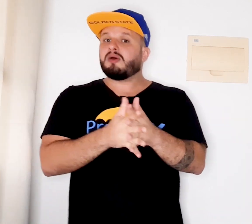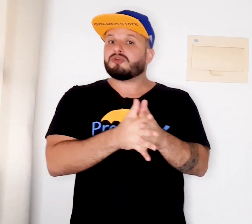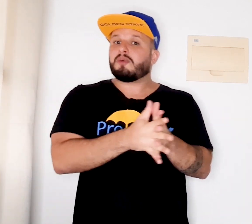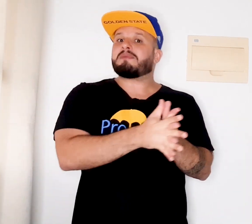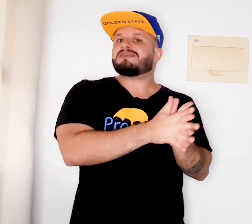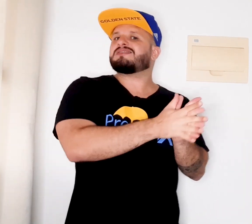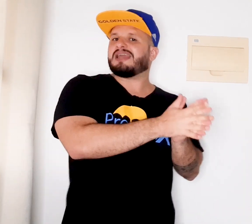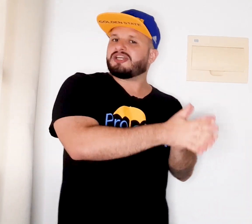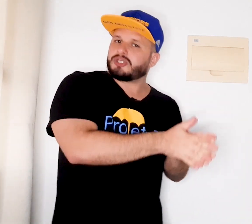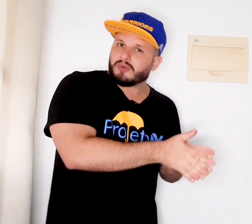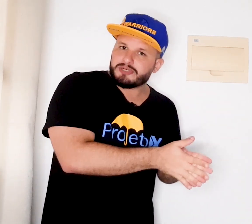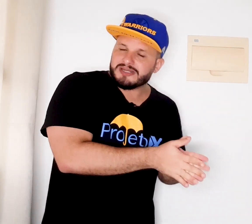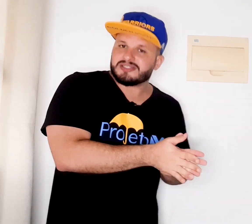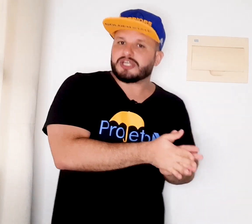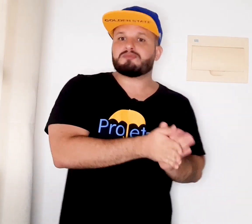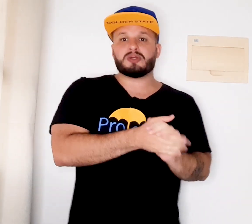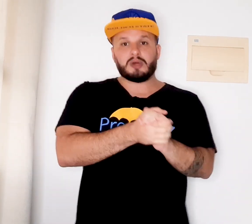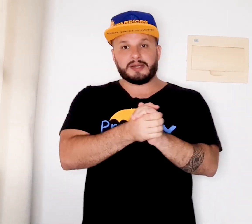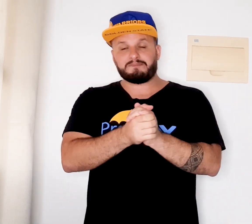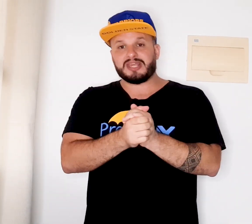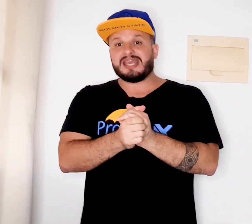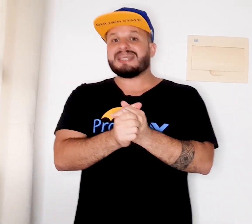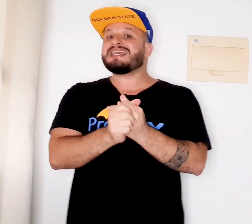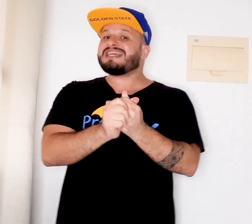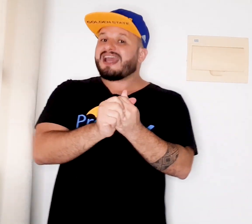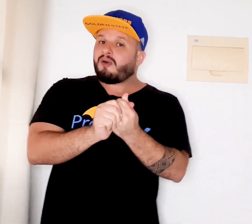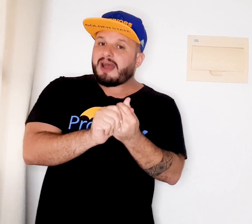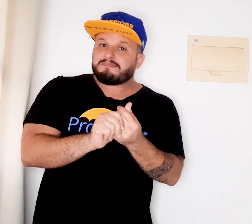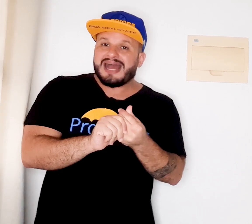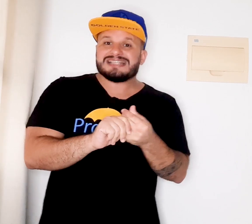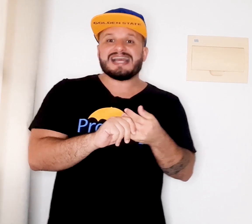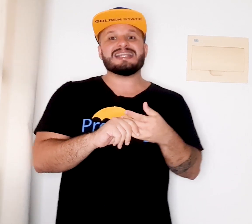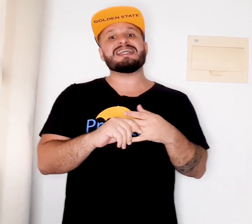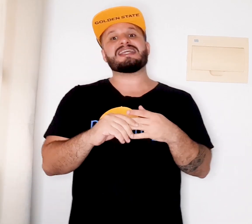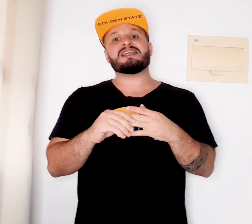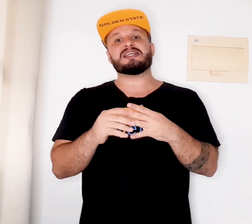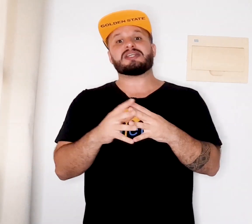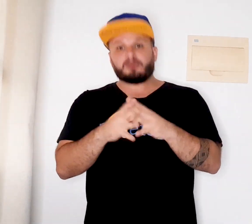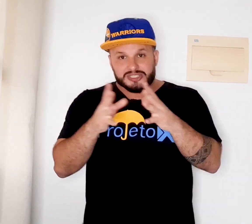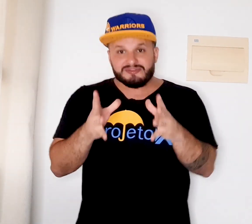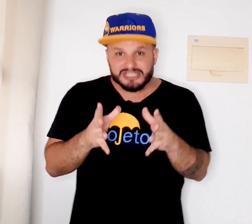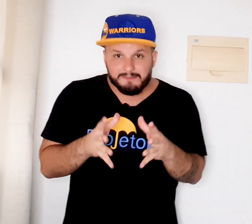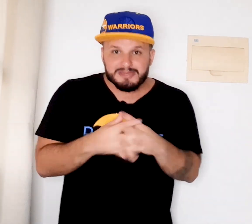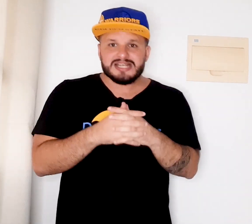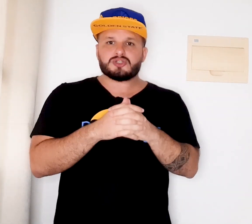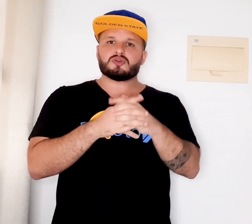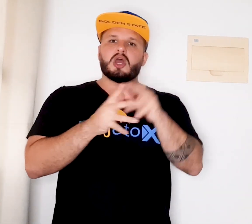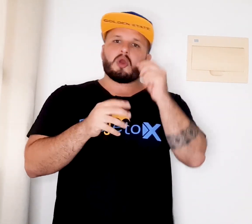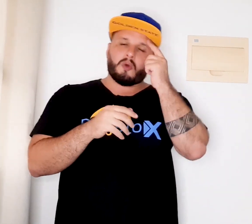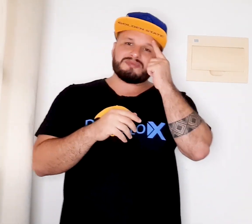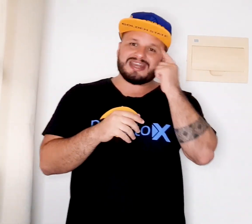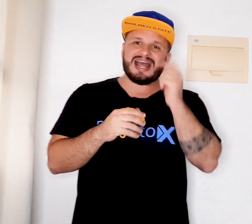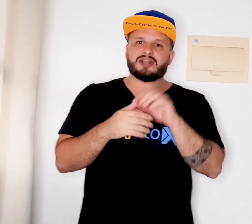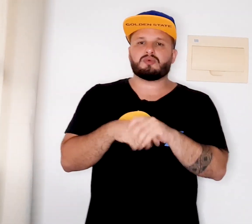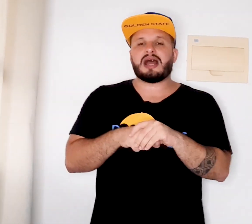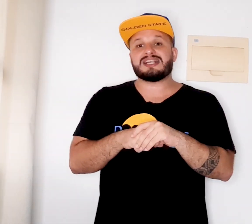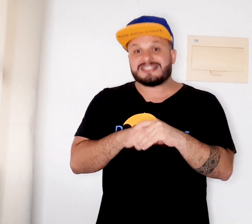de um presidente, de um ex-presidente peruano, e que é um rapaz ali que, inclusive, está preso, condenado a